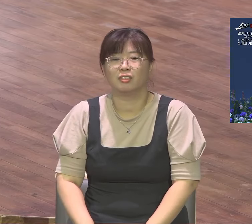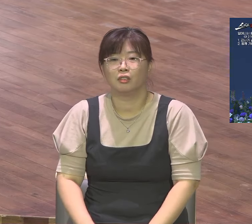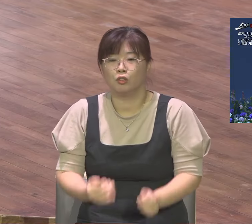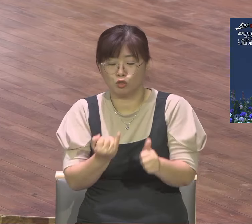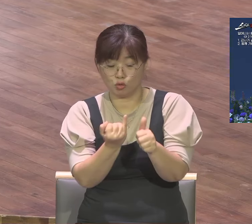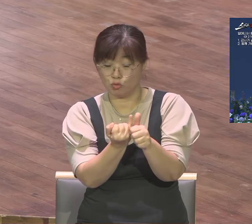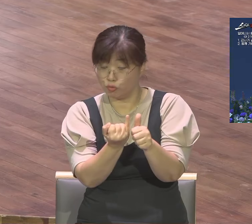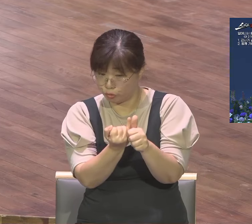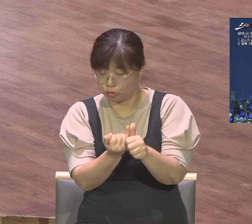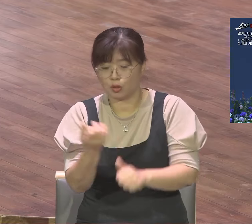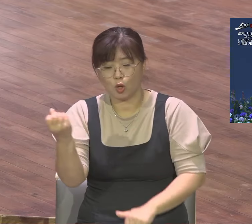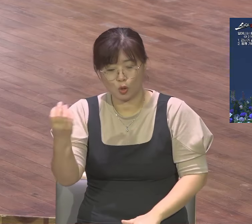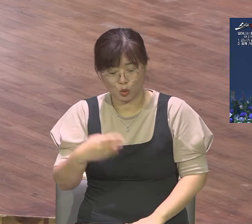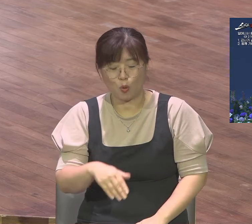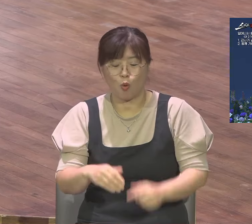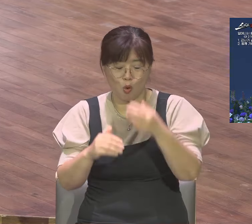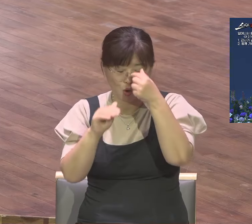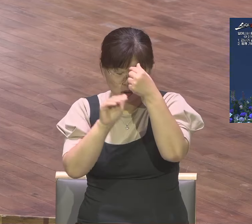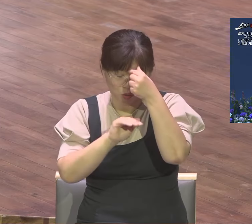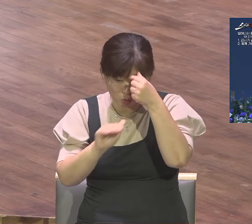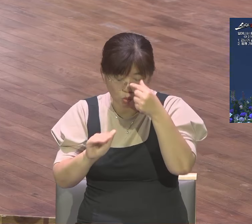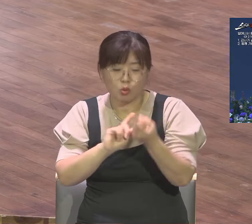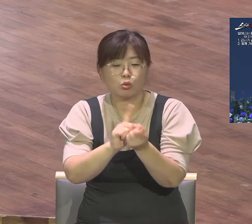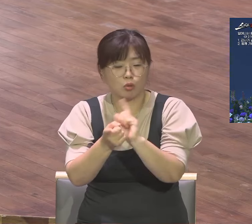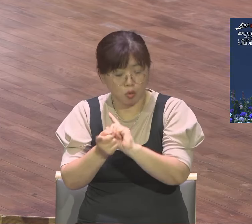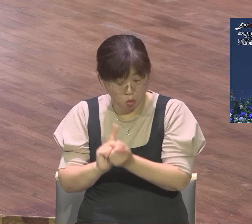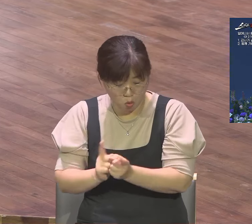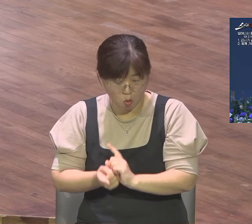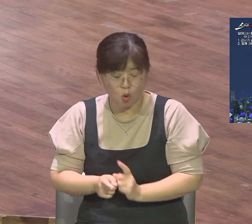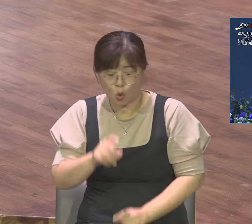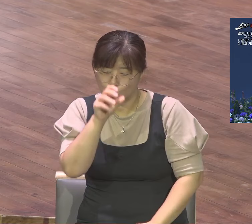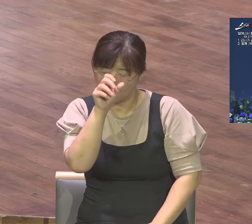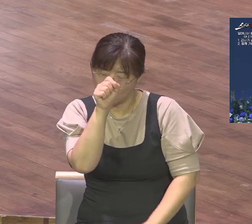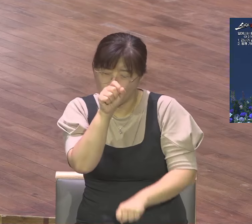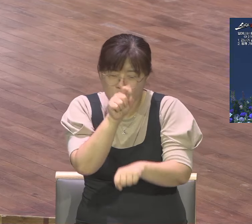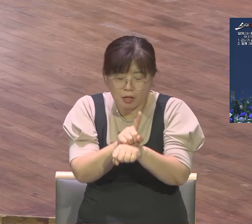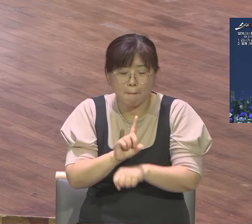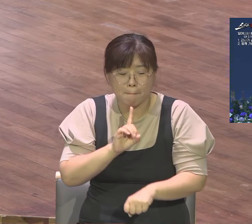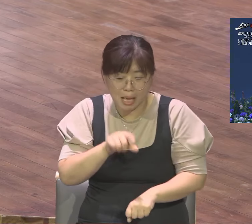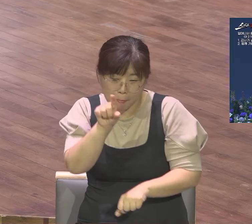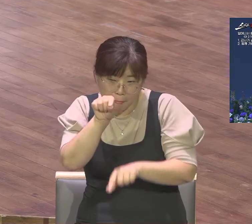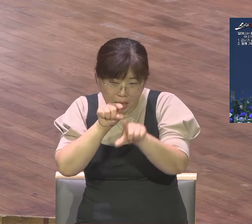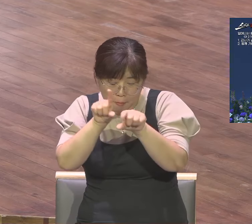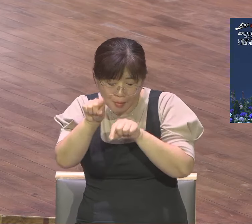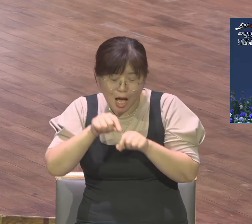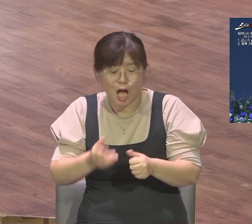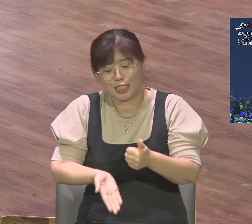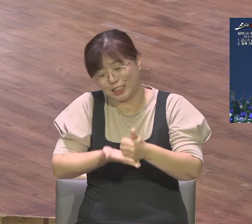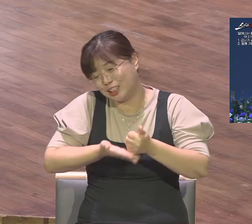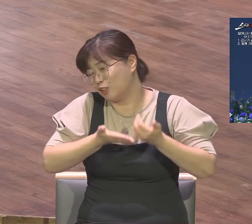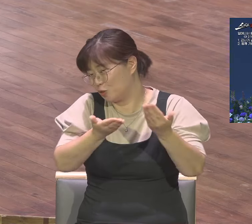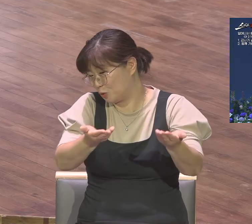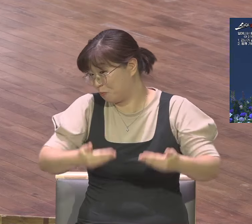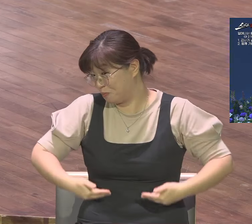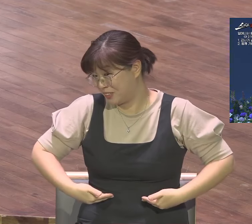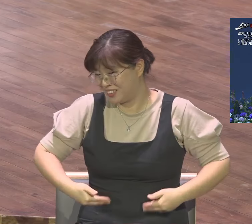그렇습니다. 결혼 전에 멋있던 그 매력이요, 결혼하고 나면 그것이 큰 걸림돌이 돼요.